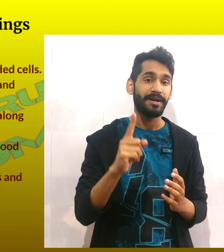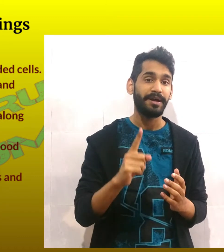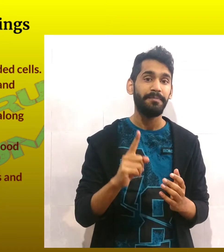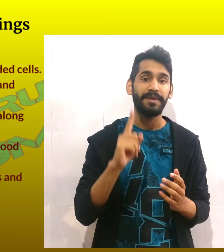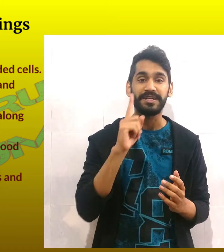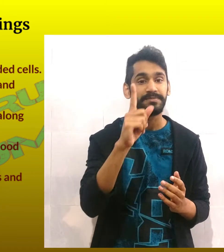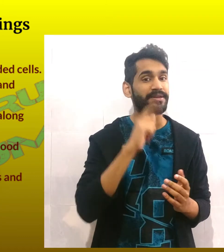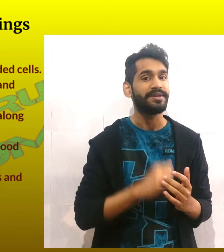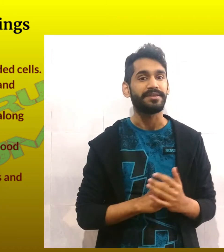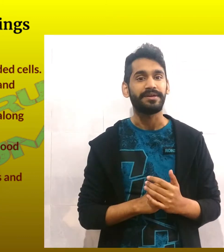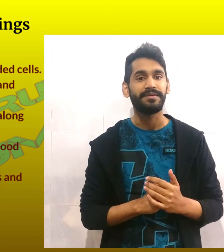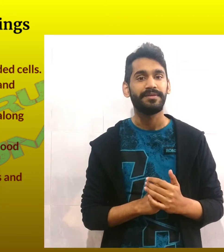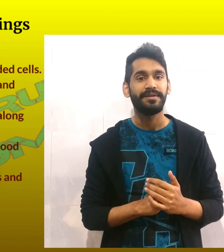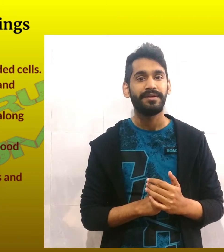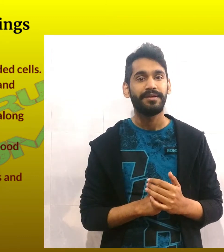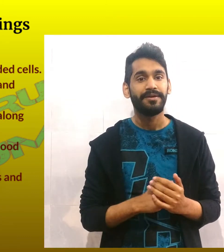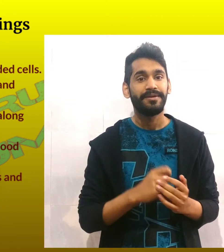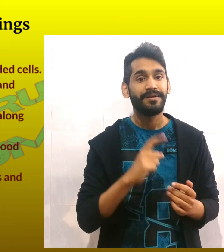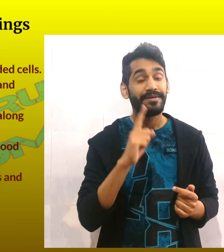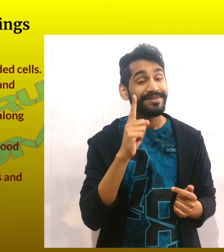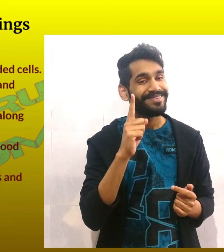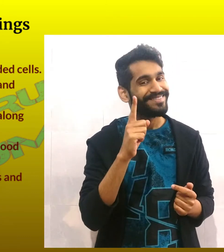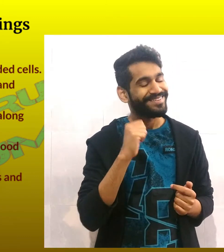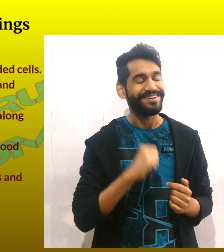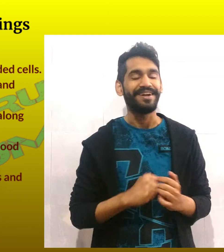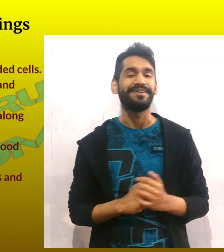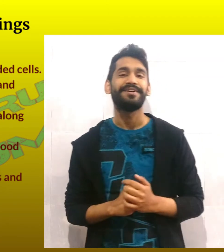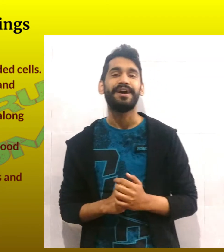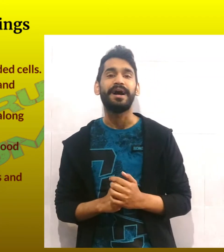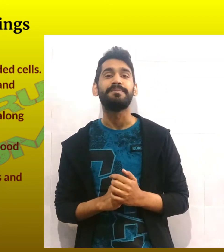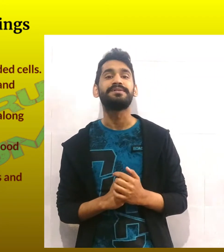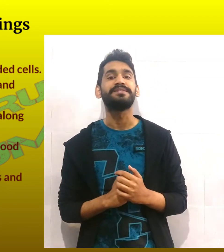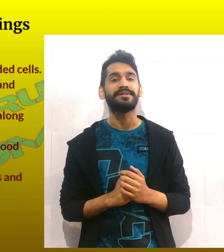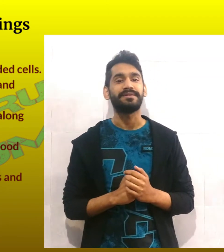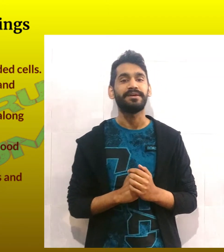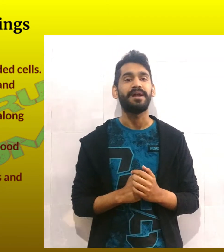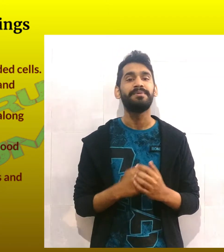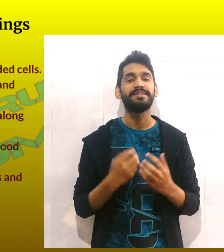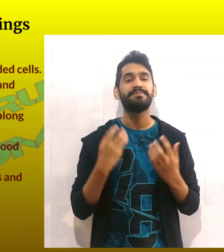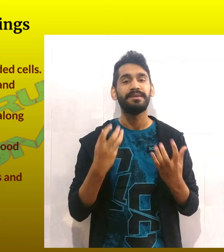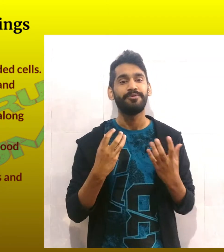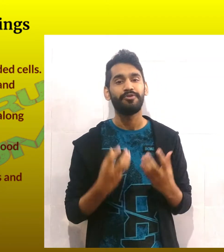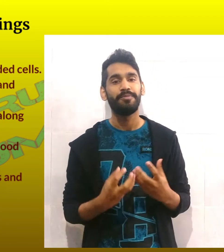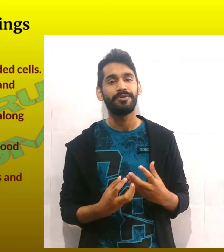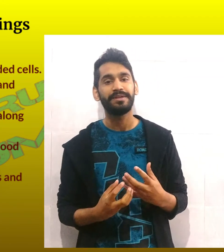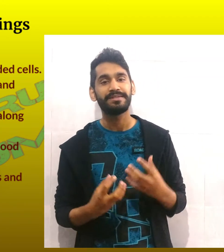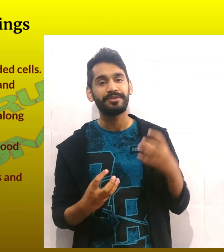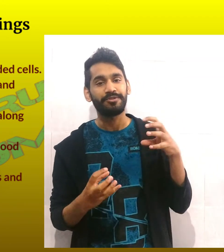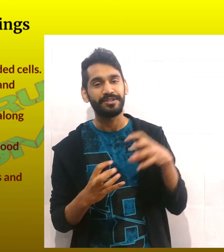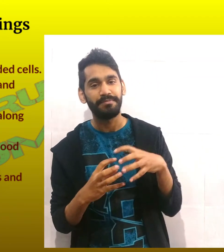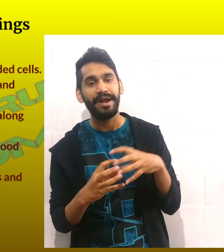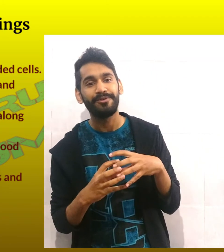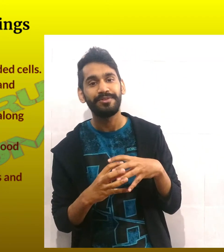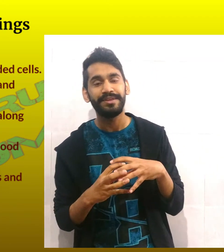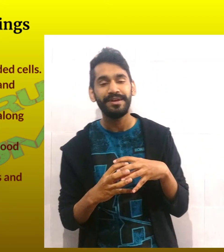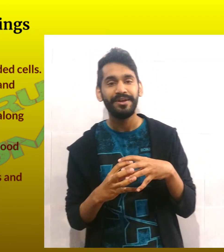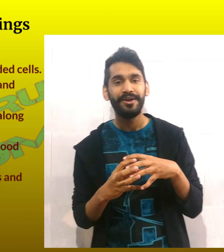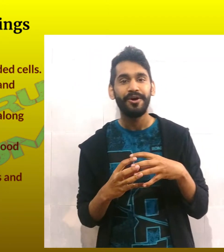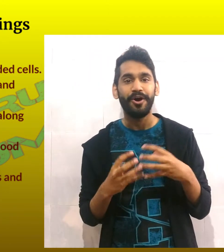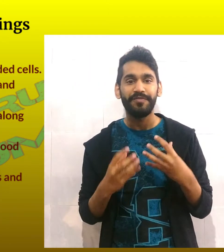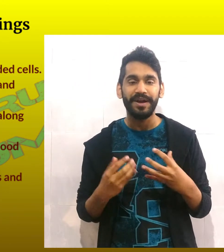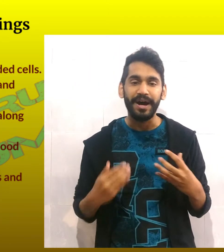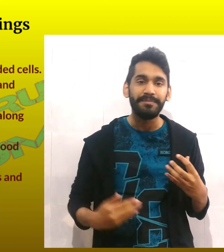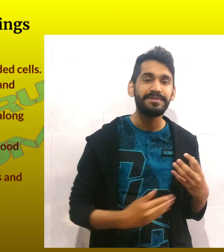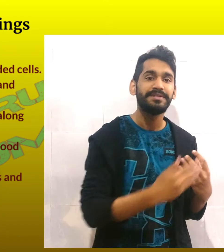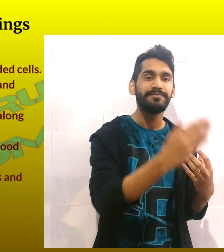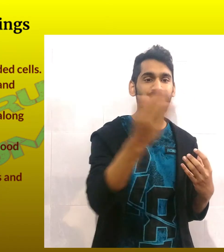लेकिन ब्लड का प्लाज्मा नहीं करता है। राइट, आरबीसीज करते हैं। आरबीसीज में हीमोग्लोबिन होता है जिससे ऑक्सीजन बाइंड होती है,